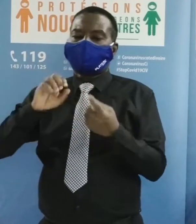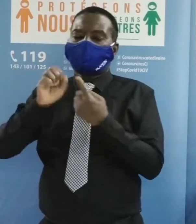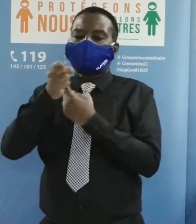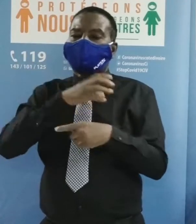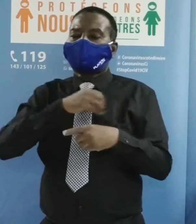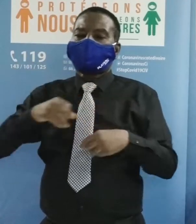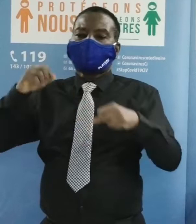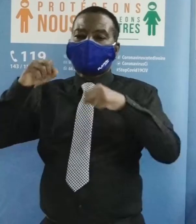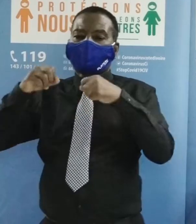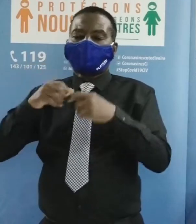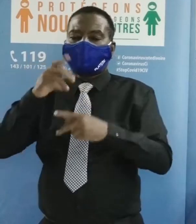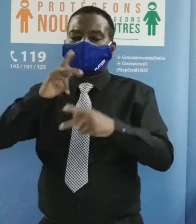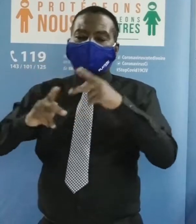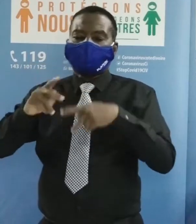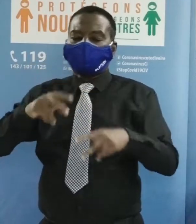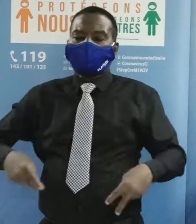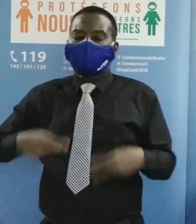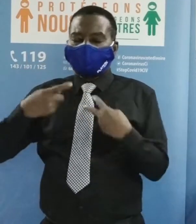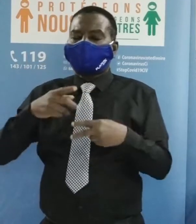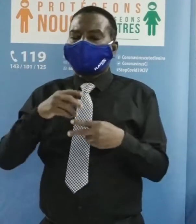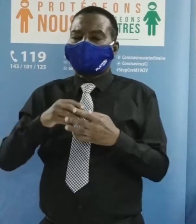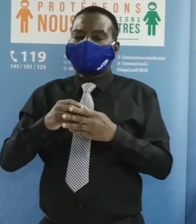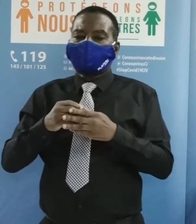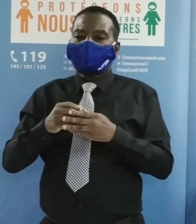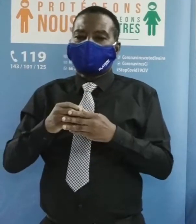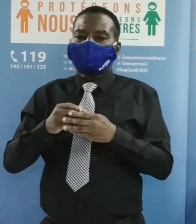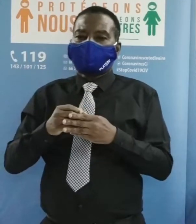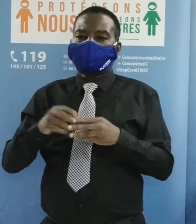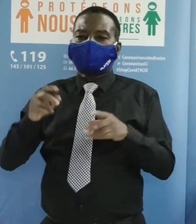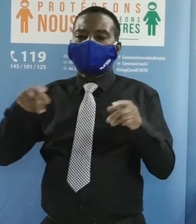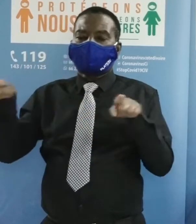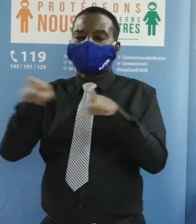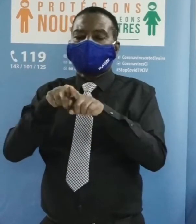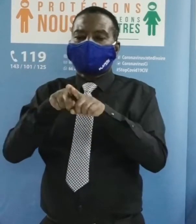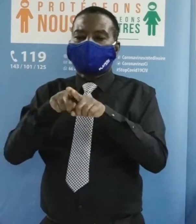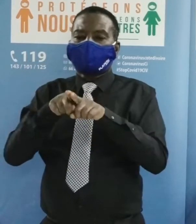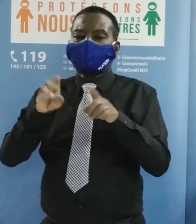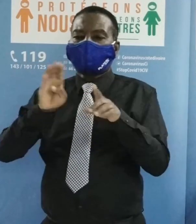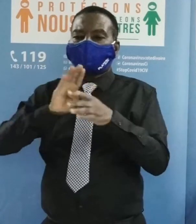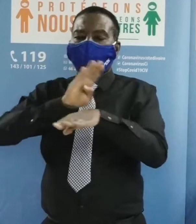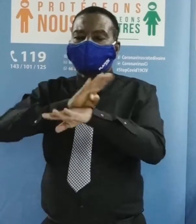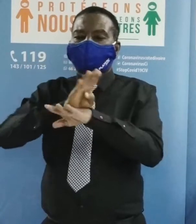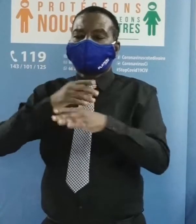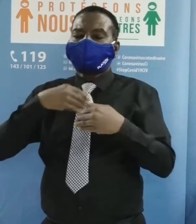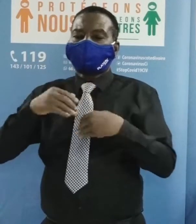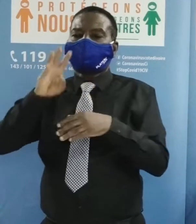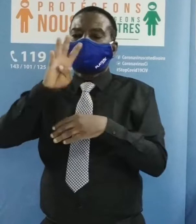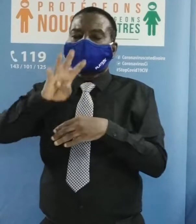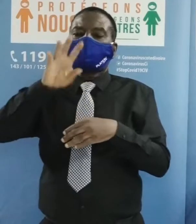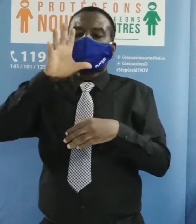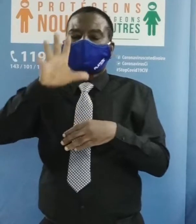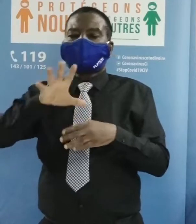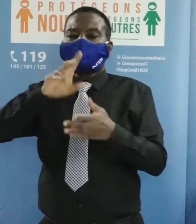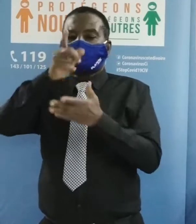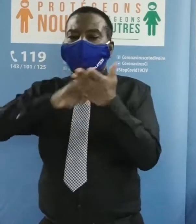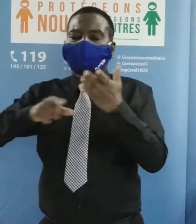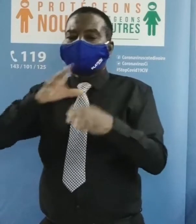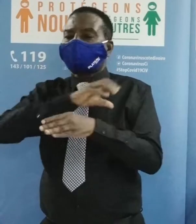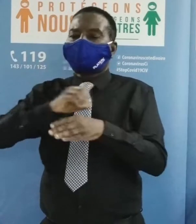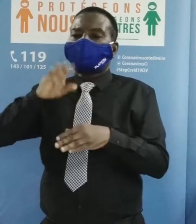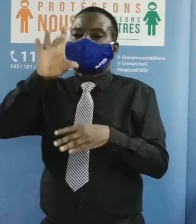d'un brassage des peuples qui y vivent en harmonie par ailleurs voix qui compte 45 quartier et 85 village